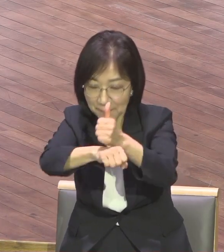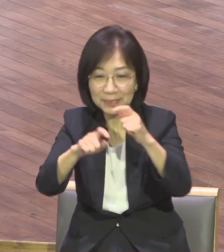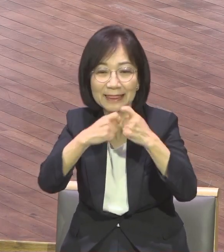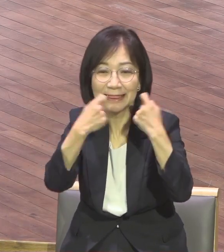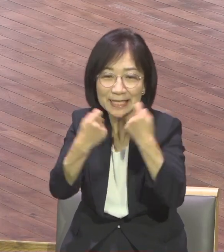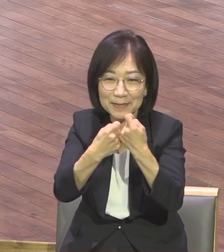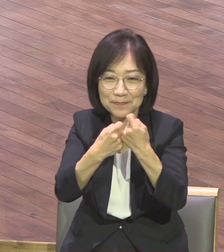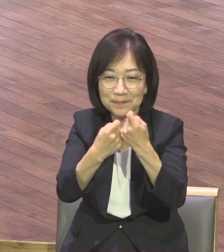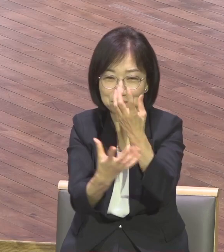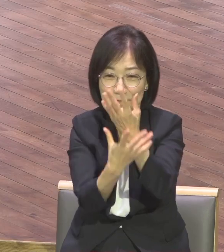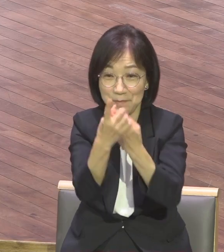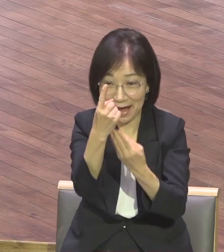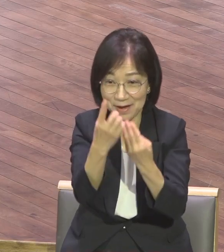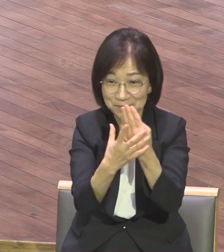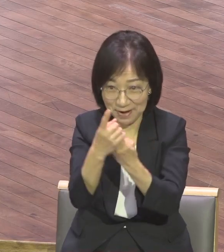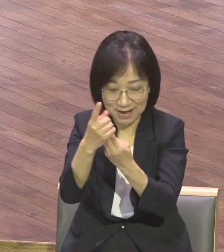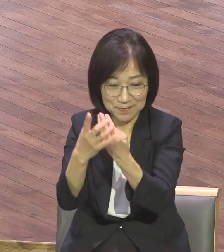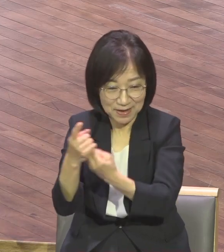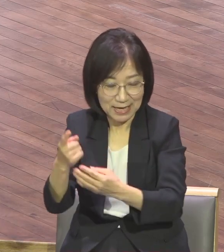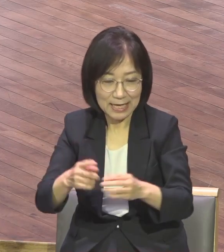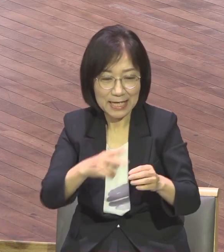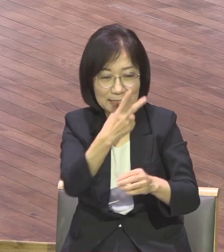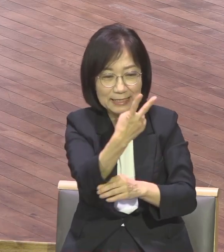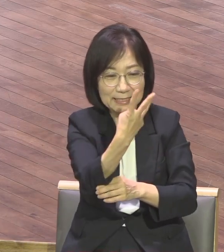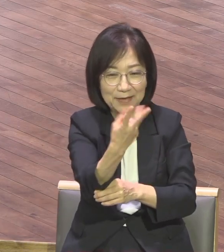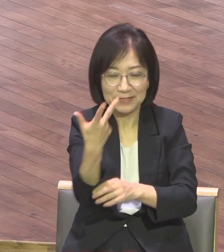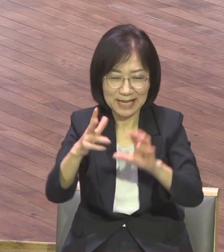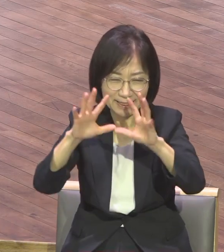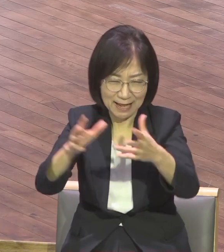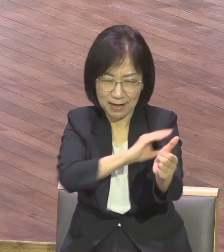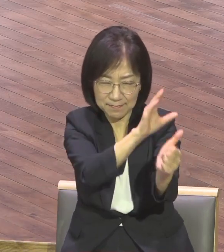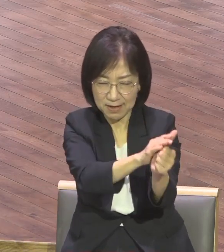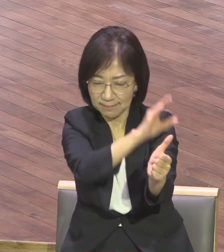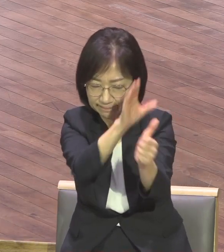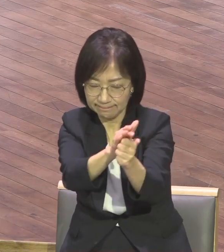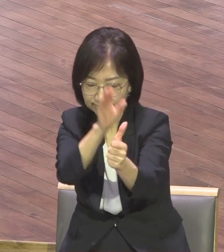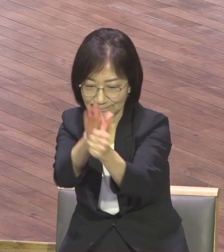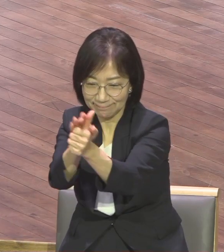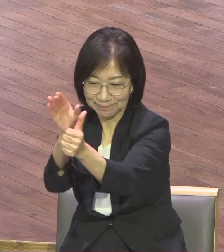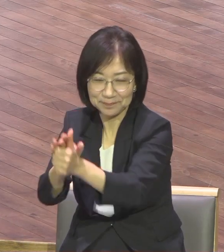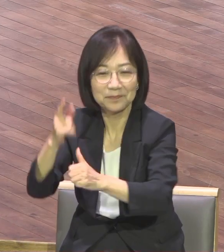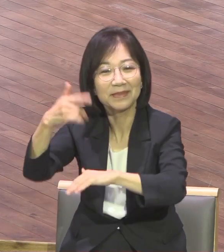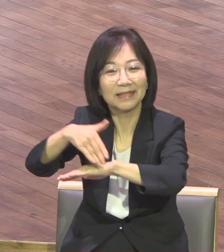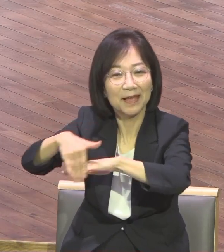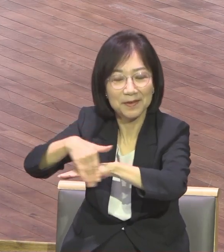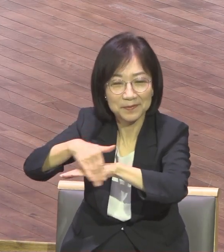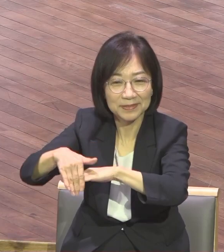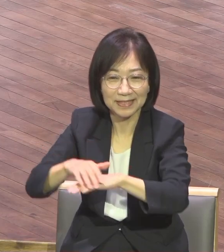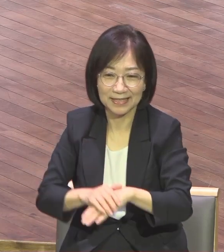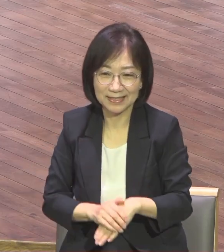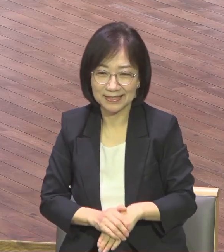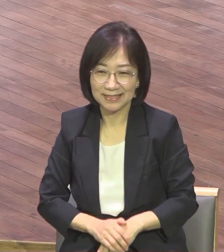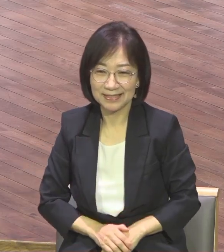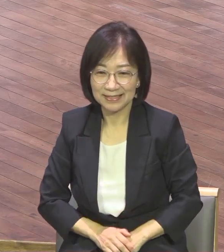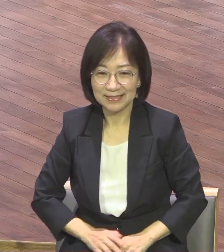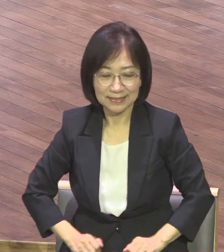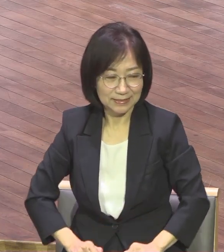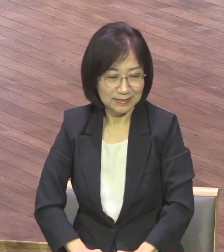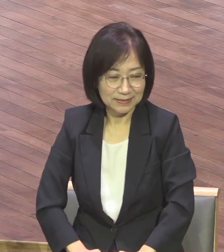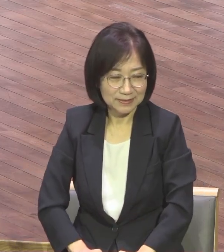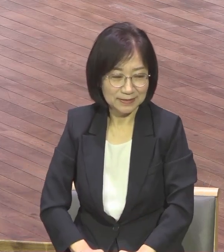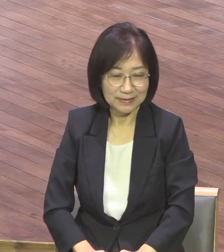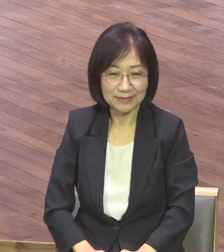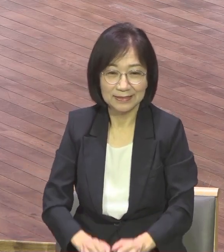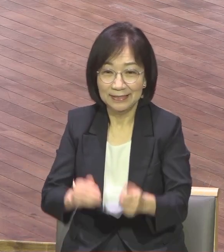랩너트를 쫙 237개를 다 나눕니다. 그래서 여러분이 자나깨나 24 하나님이여 이